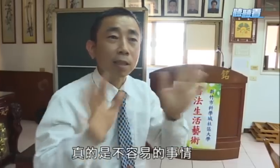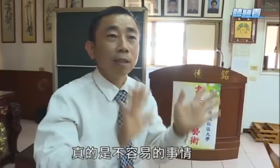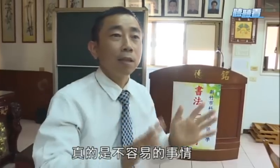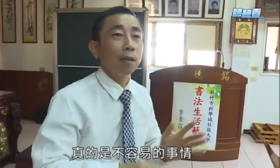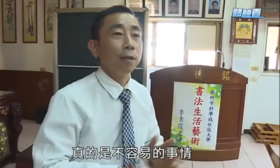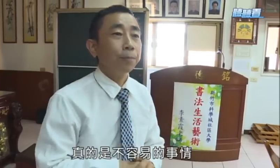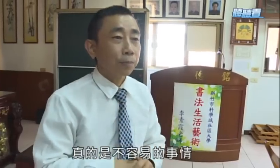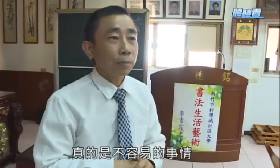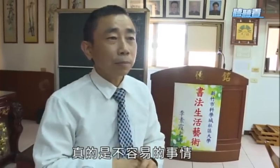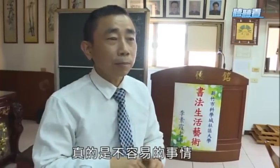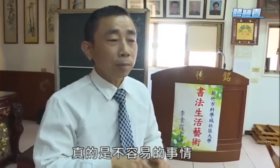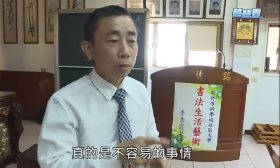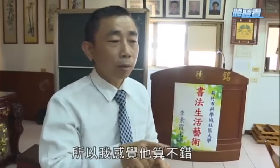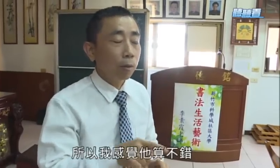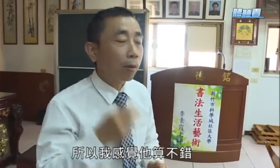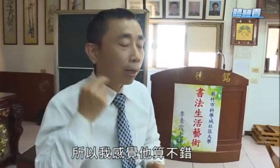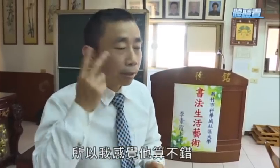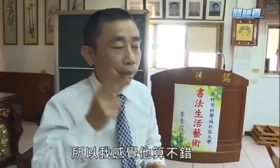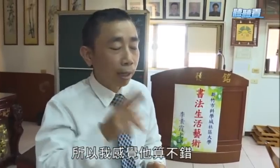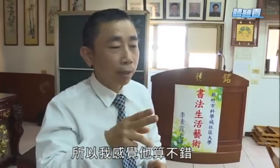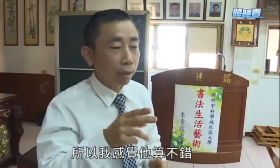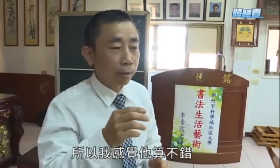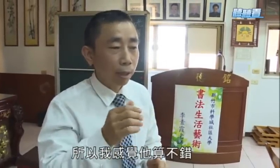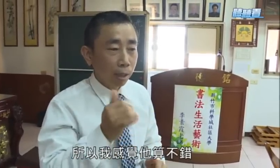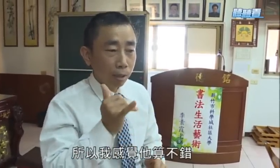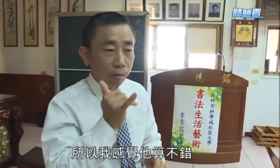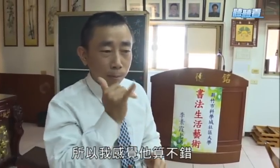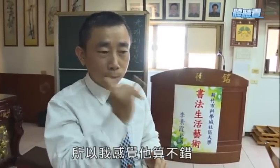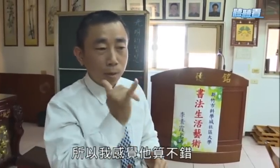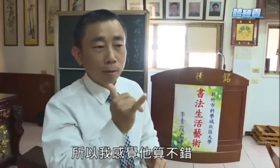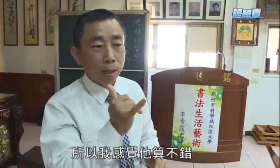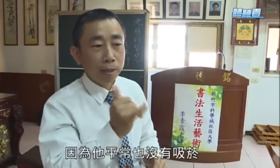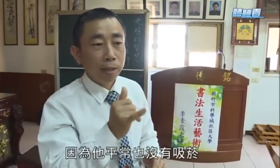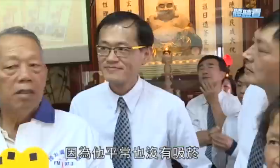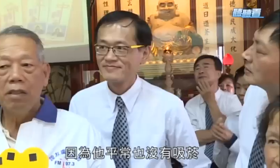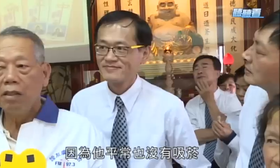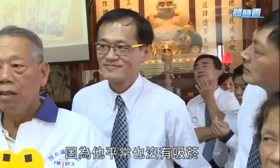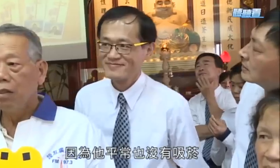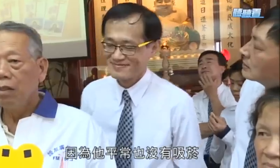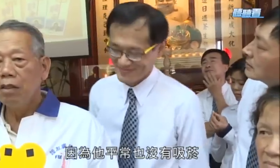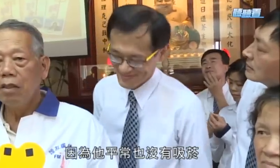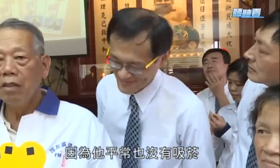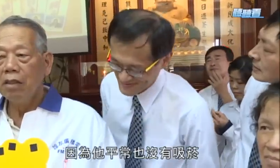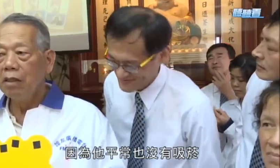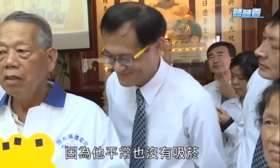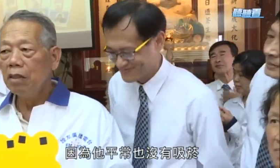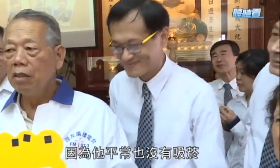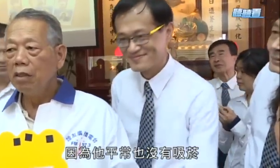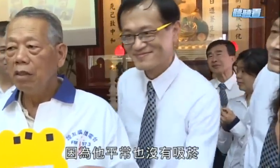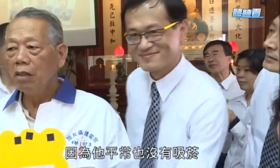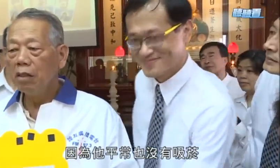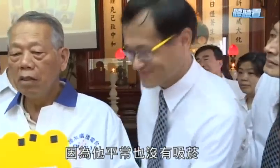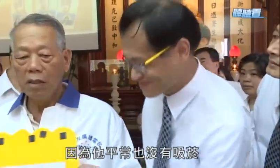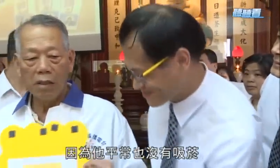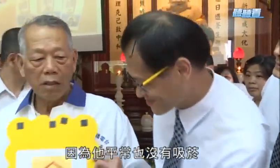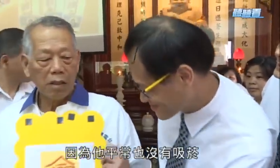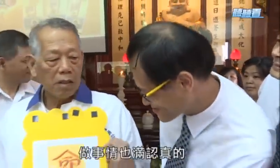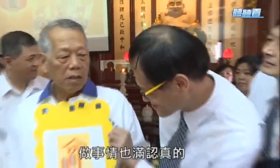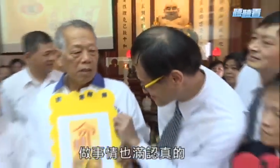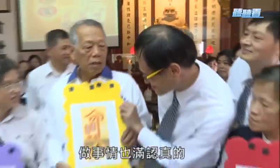情，所以我感觉他算不错了，因为他平常也事业也没有，做事